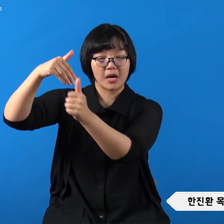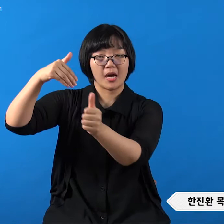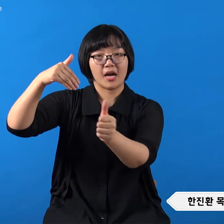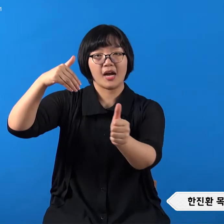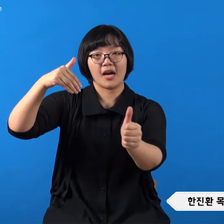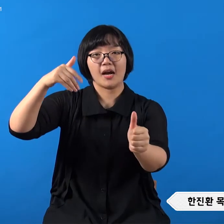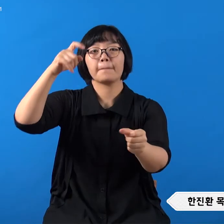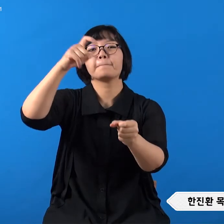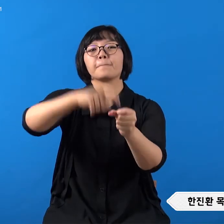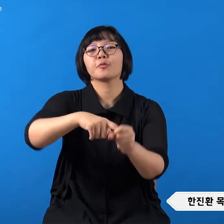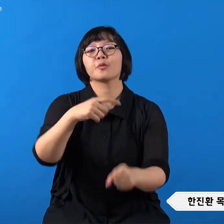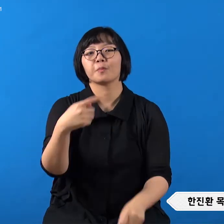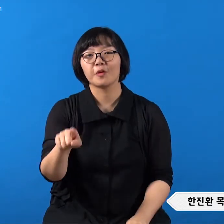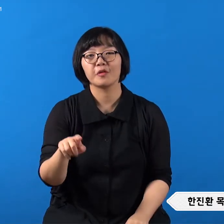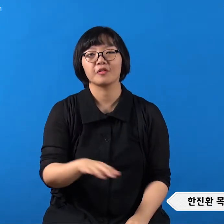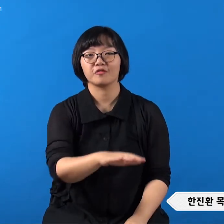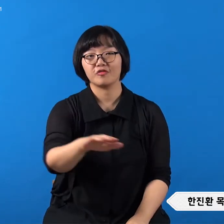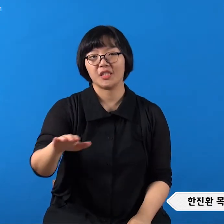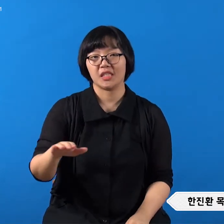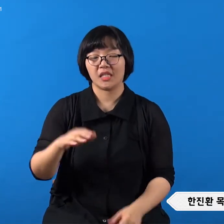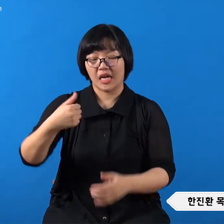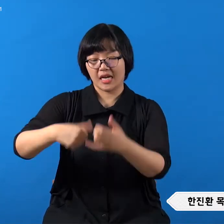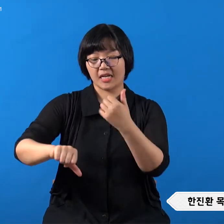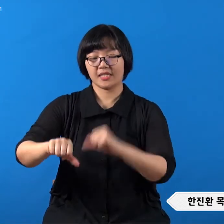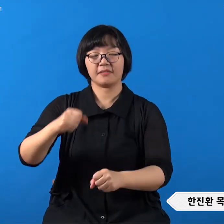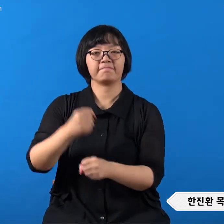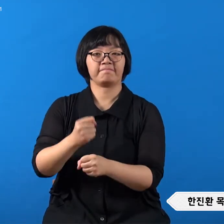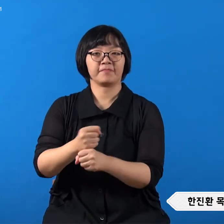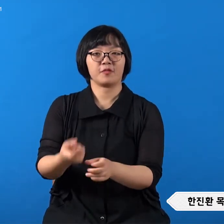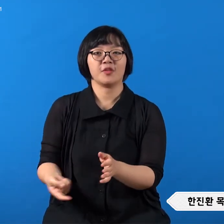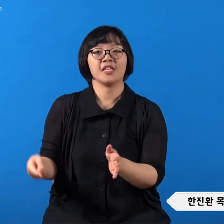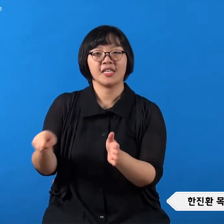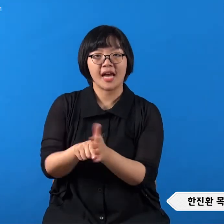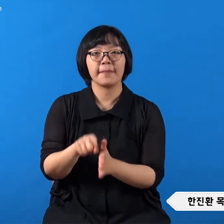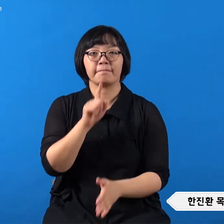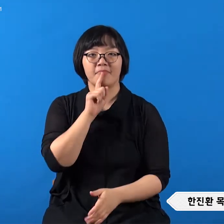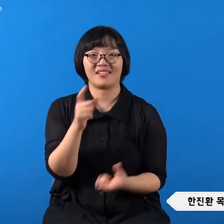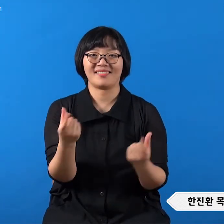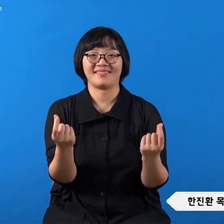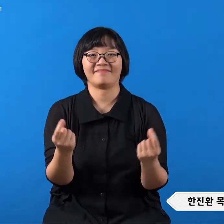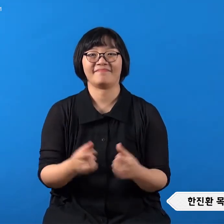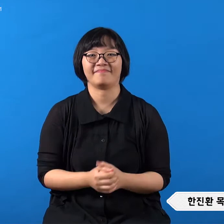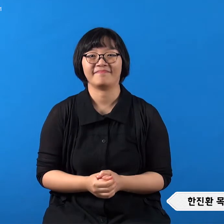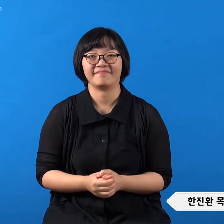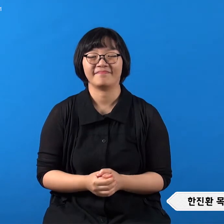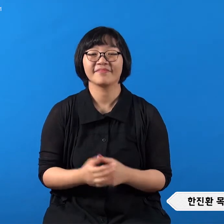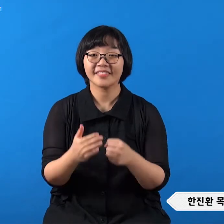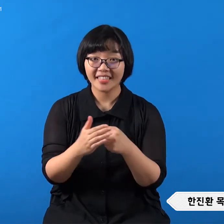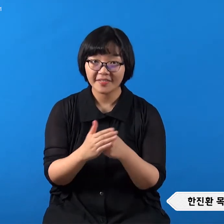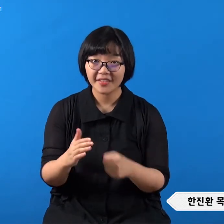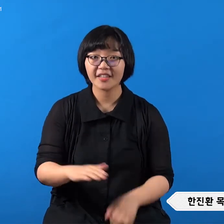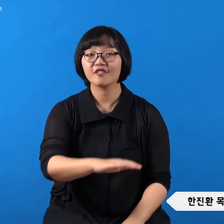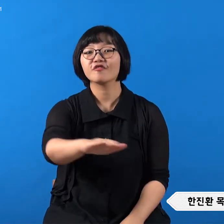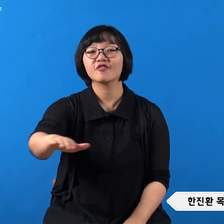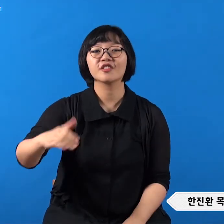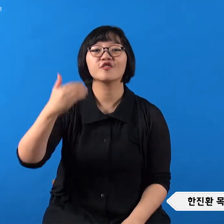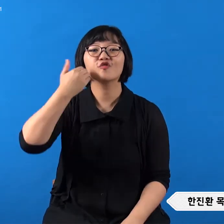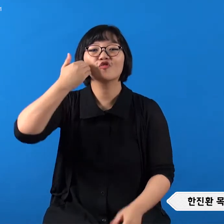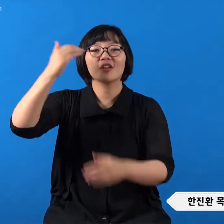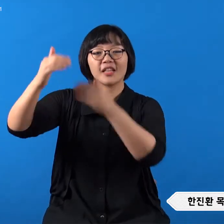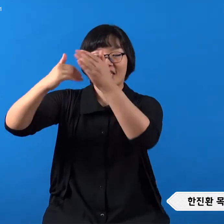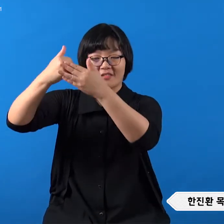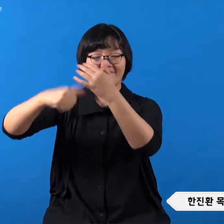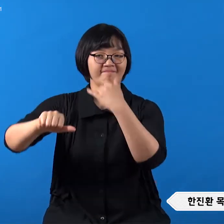것은 우리로 하여금 아들 되게 하기 위해서다, 그런 말이죠. 그래서 우리는 다